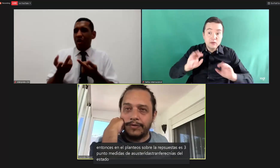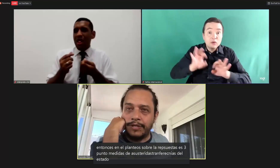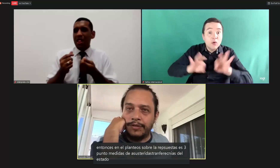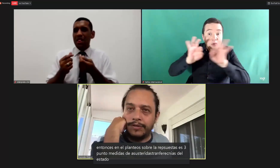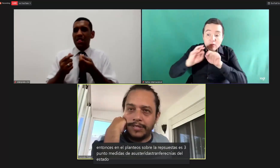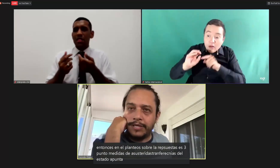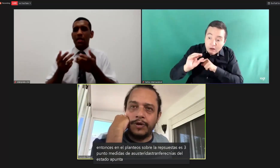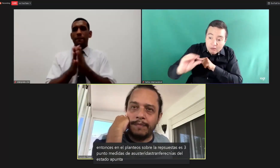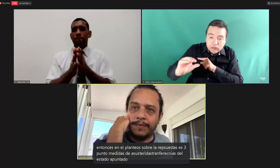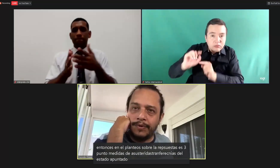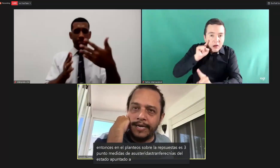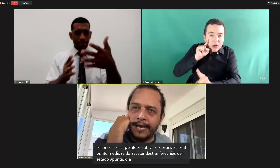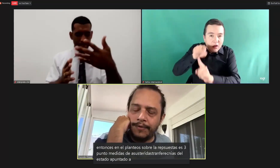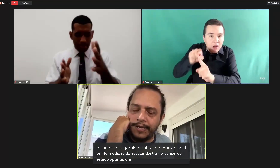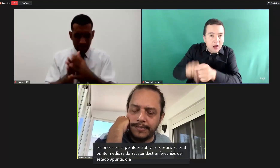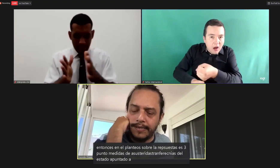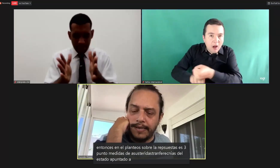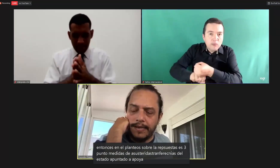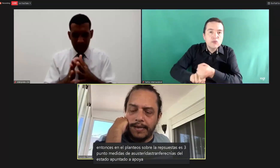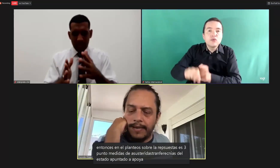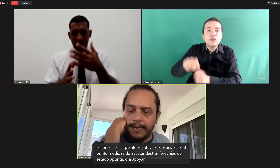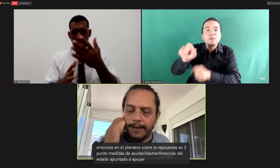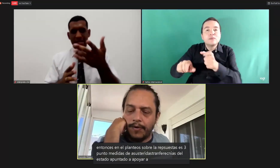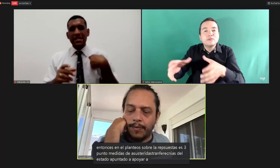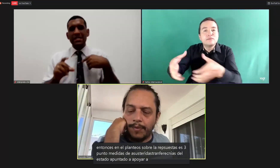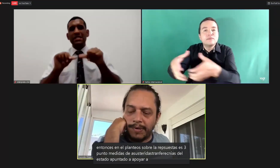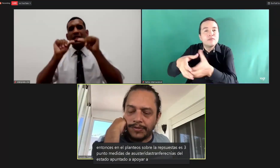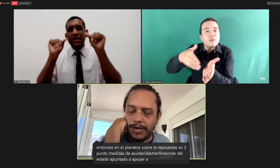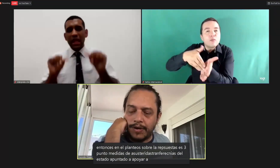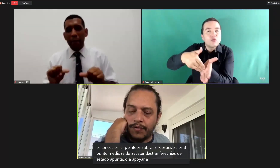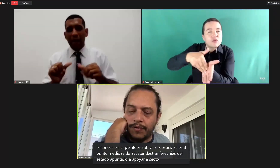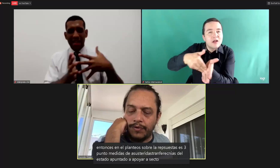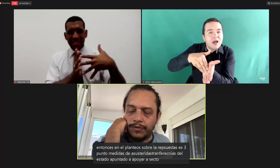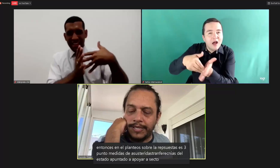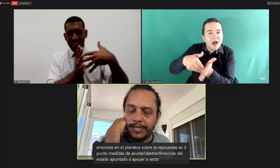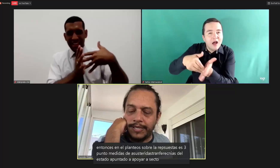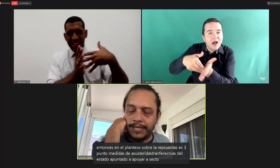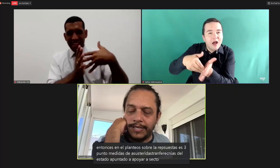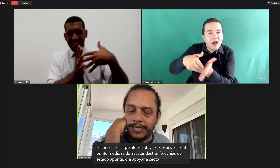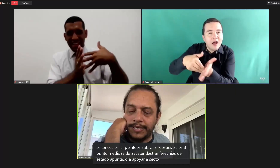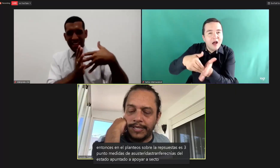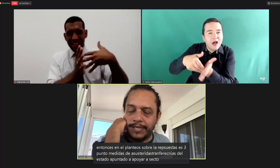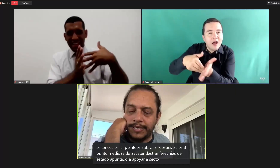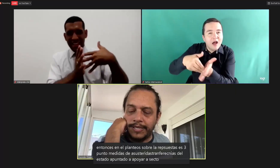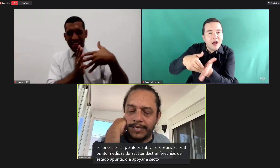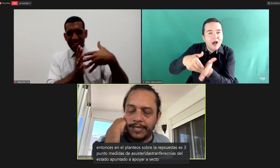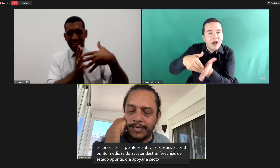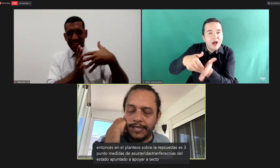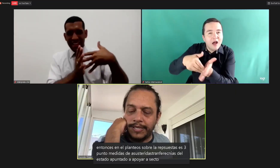a los sectores más vulnerables, como personas con discapacidad.